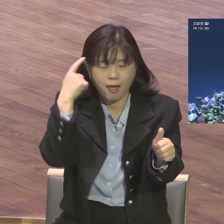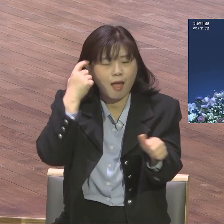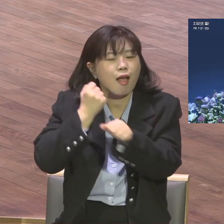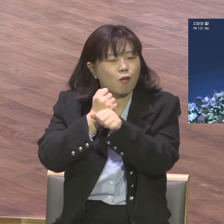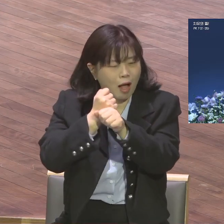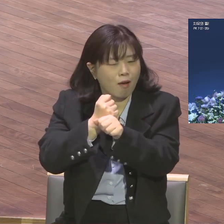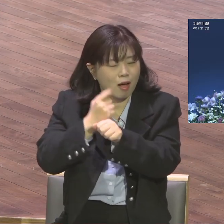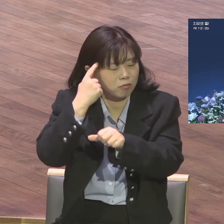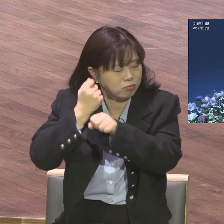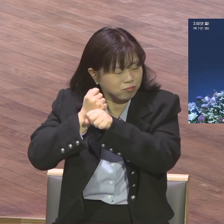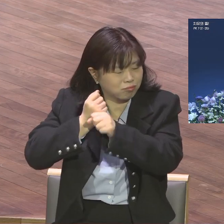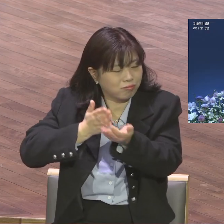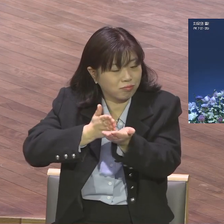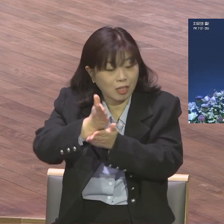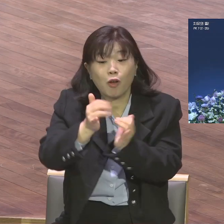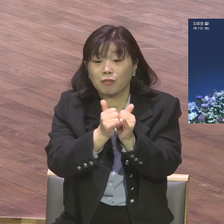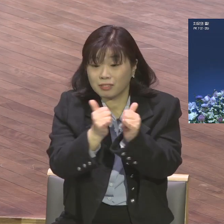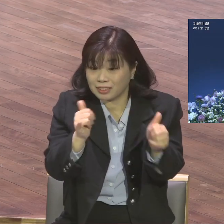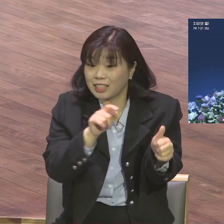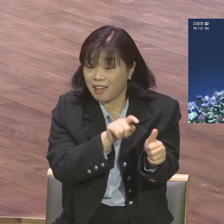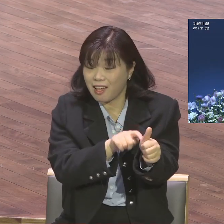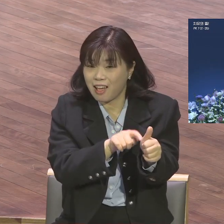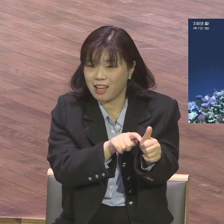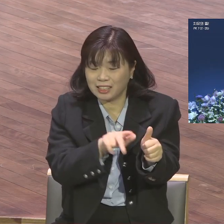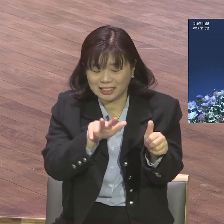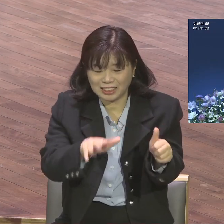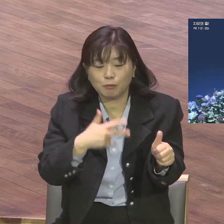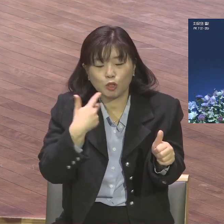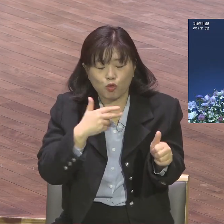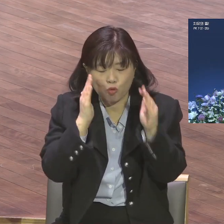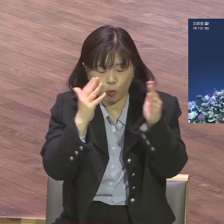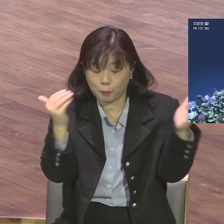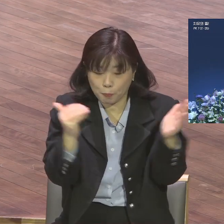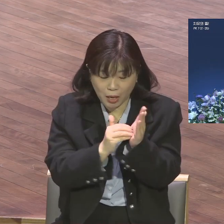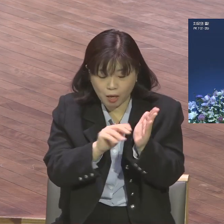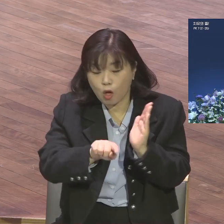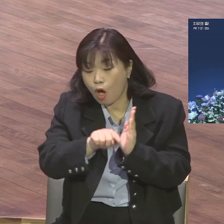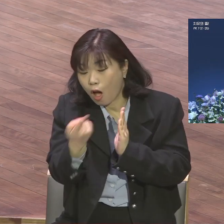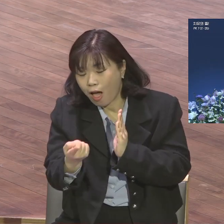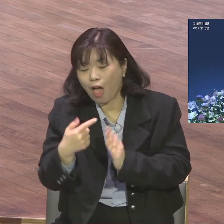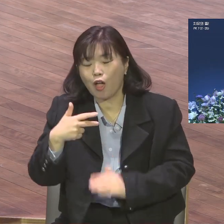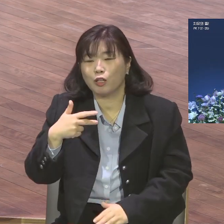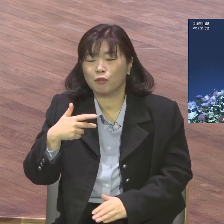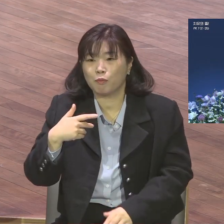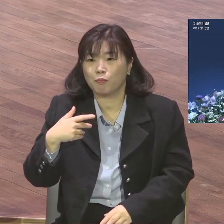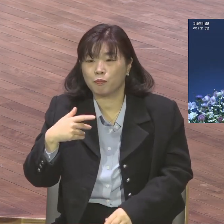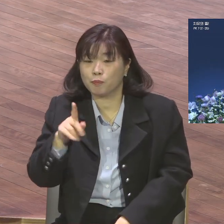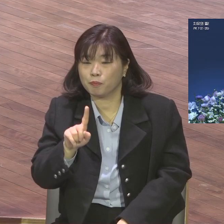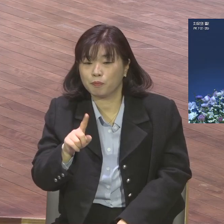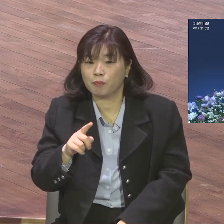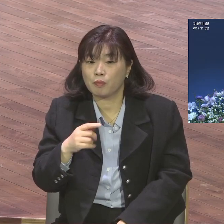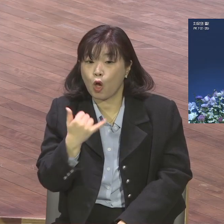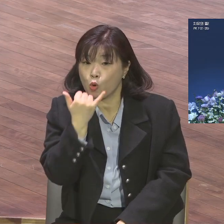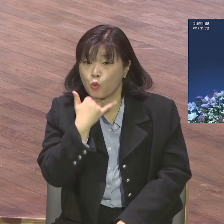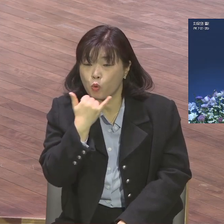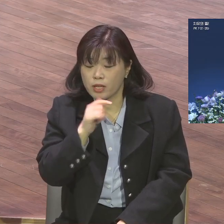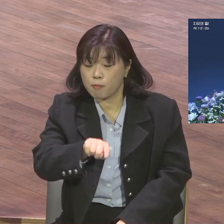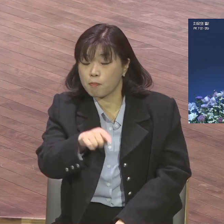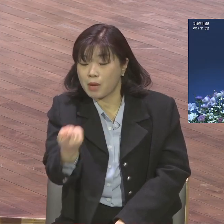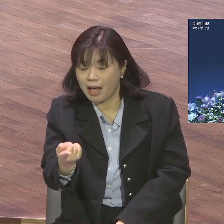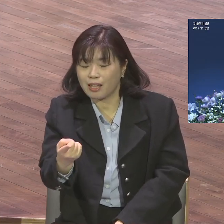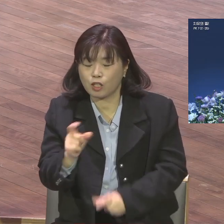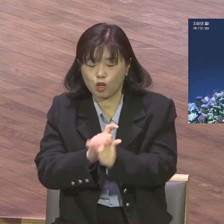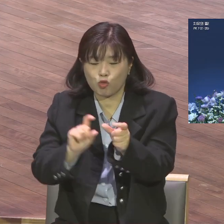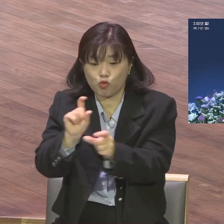독일 이 뇌과학을 공부하는데 이야기를 그렇게 해요. 그 뇌과학을 공부하기 위해서 하버드에